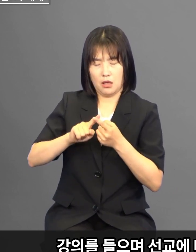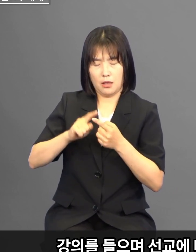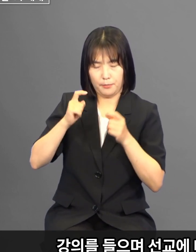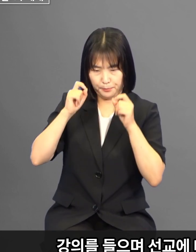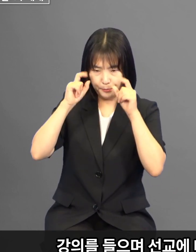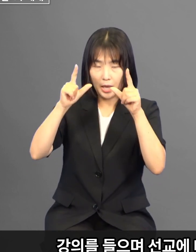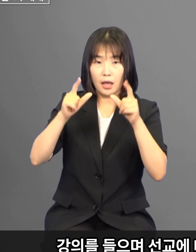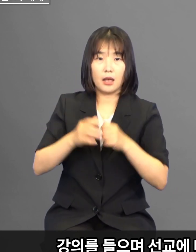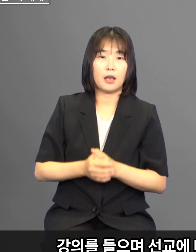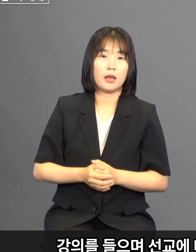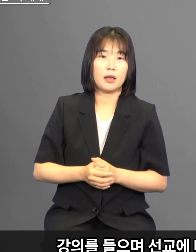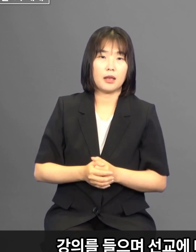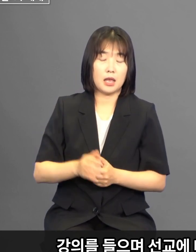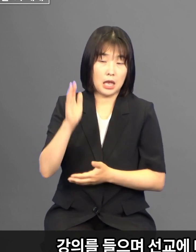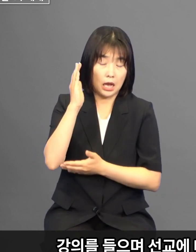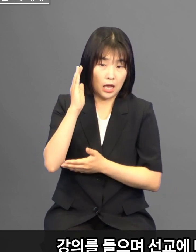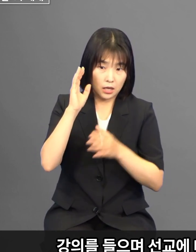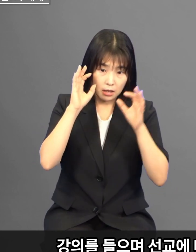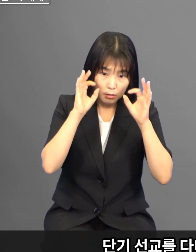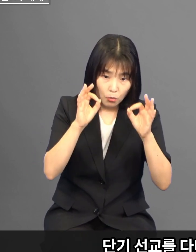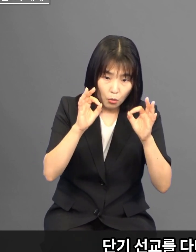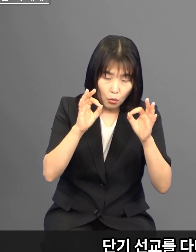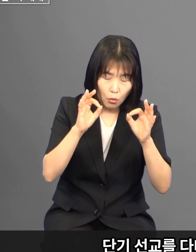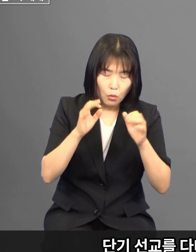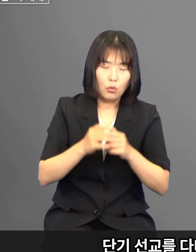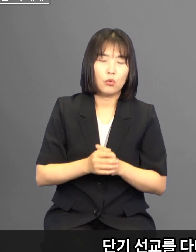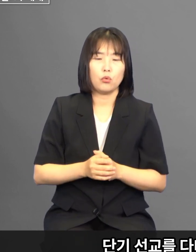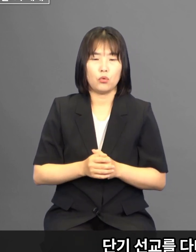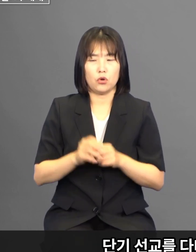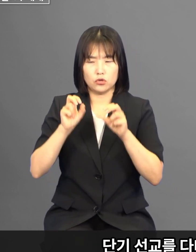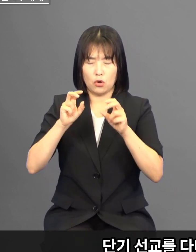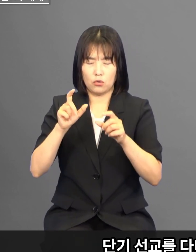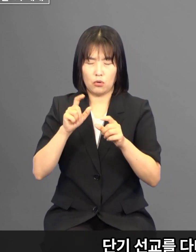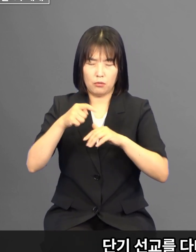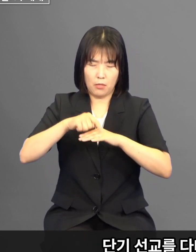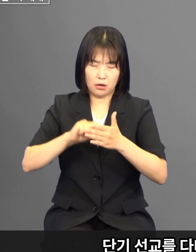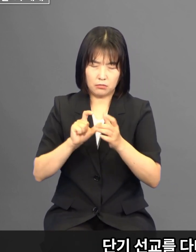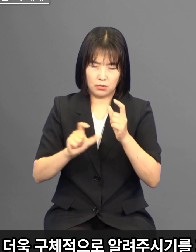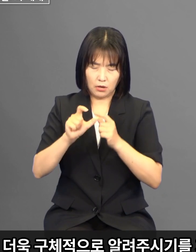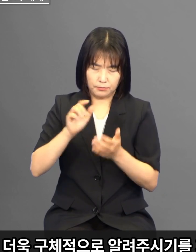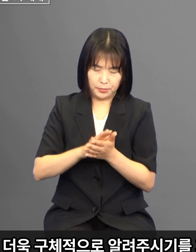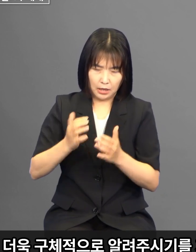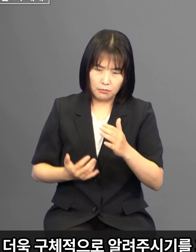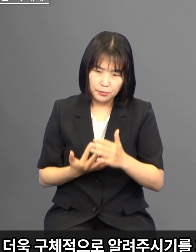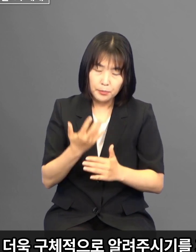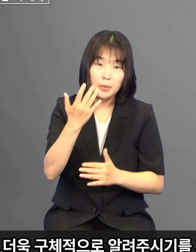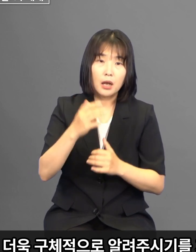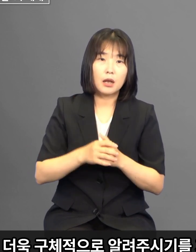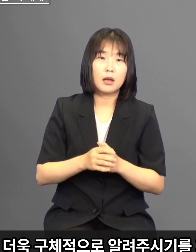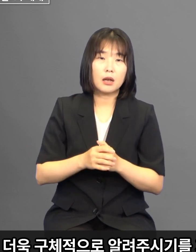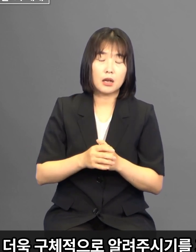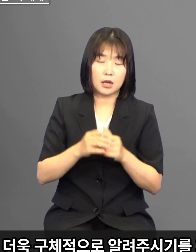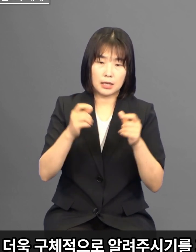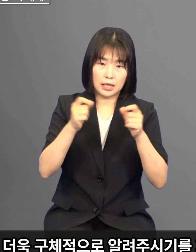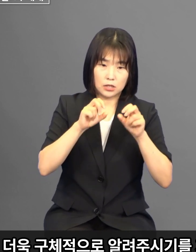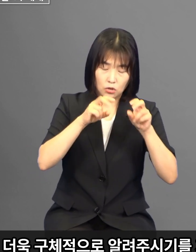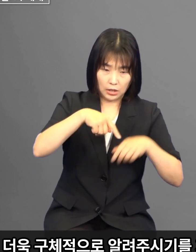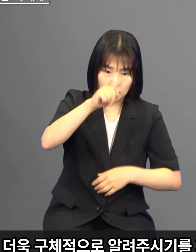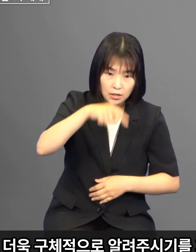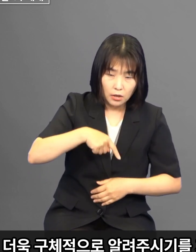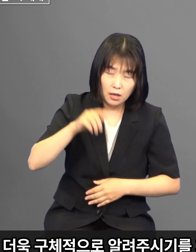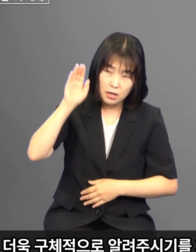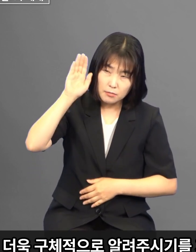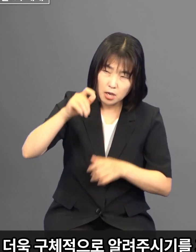선교에 대한 마음이 더욱 뜨겁게 일어났고 단기 선교를 다녀오면 앞으로 미래에 대해 더욱 구체적으로 알려주시기를 기대하는